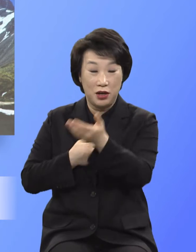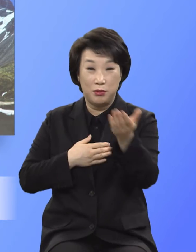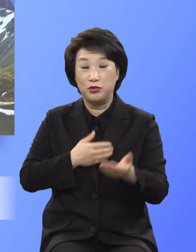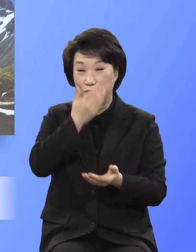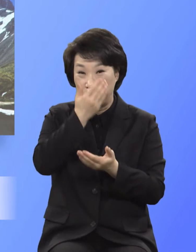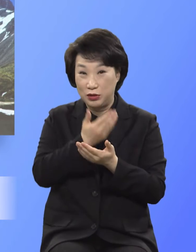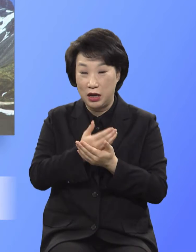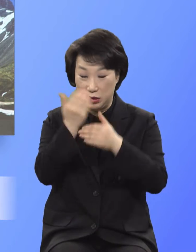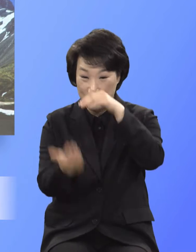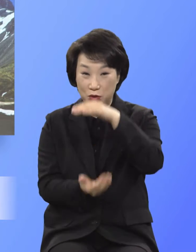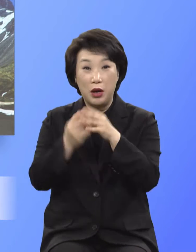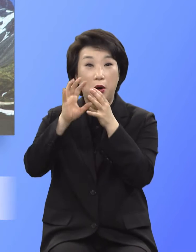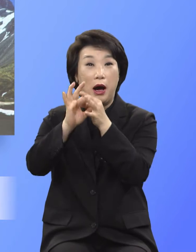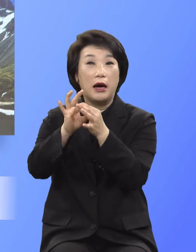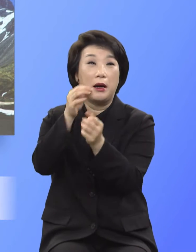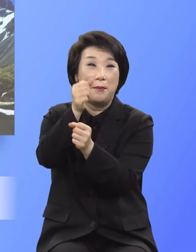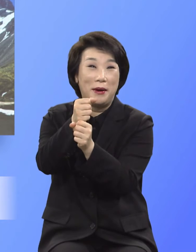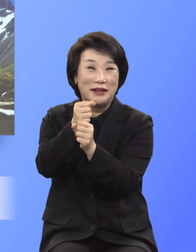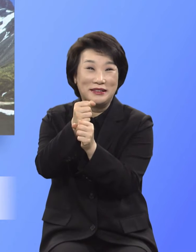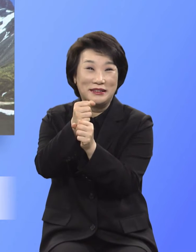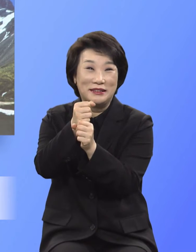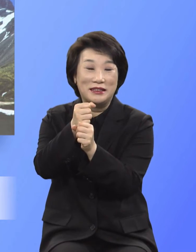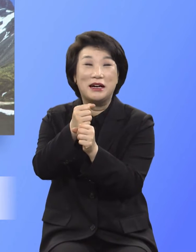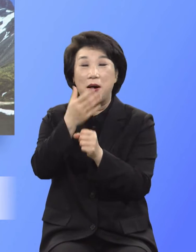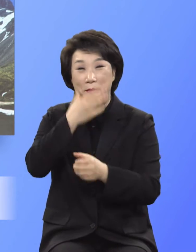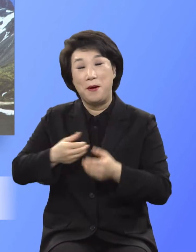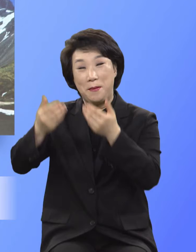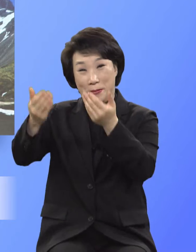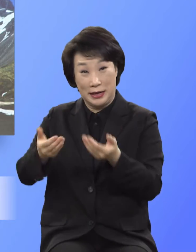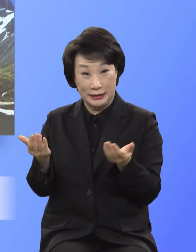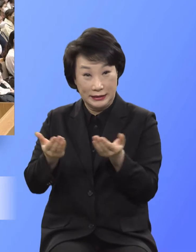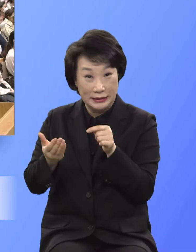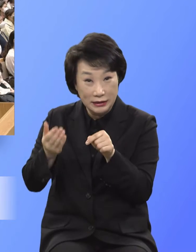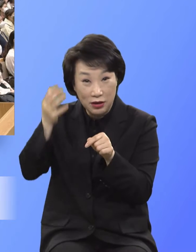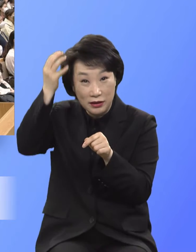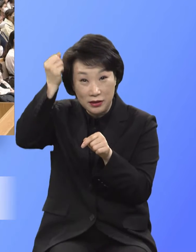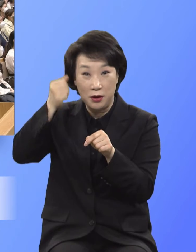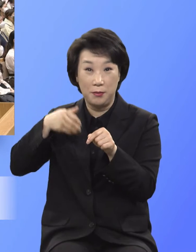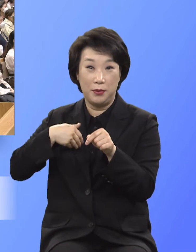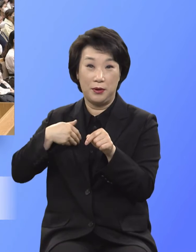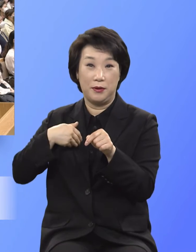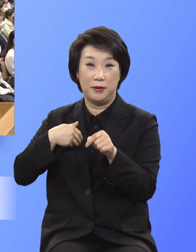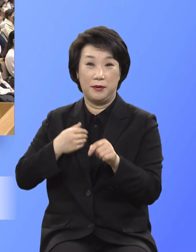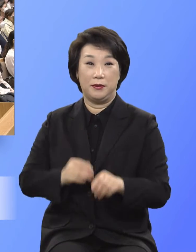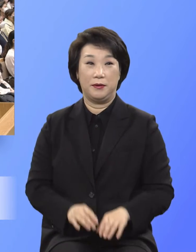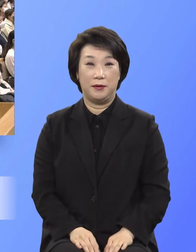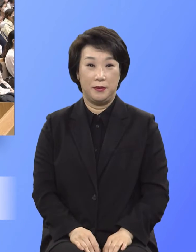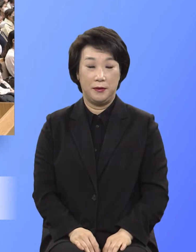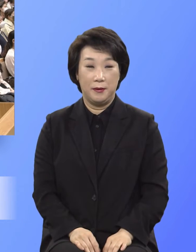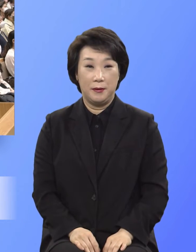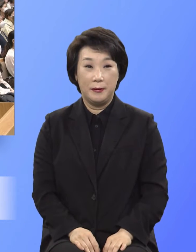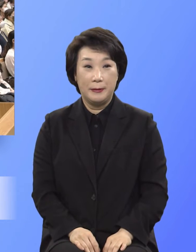아름다운 최상의 관계를 가지고 있는 축복임을 알아야 합니다.